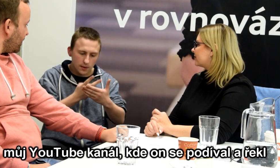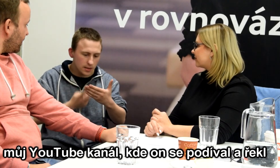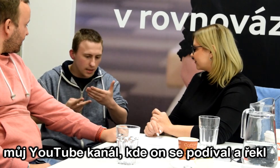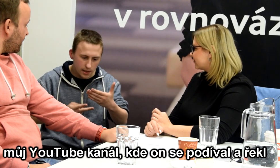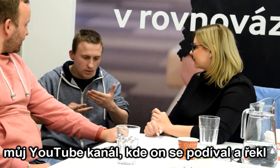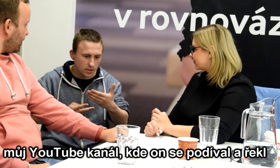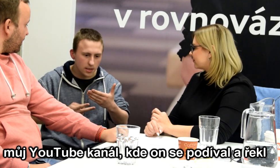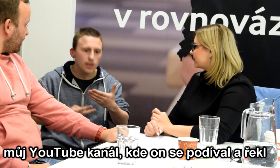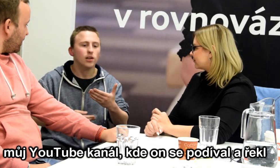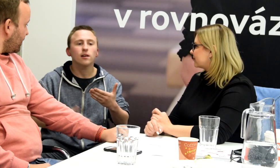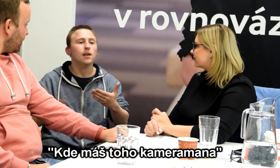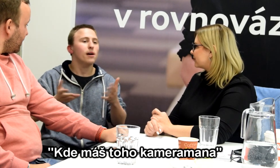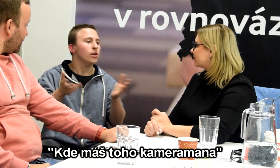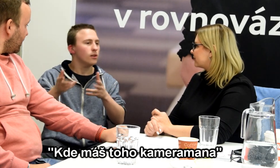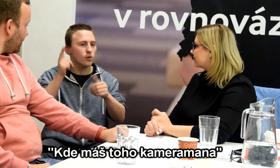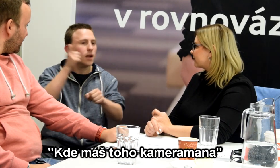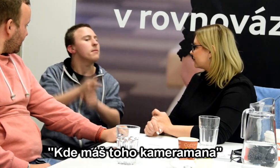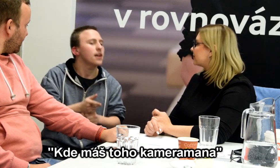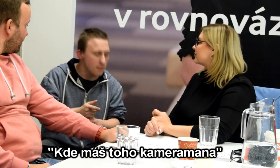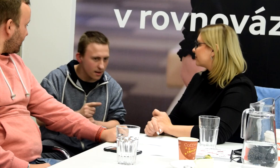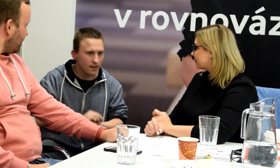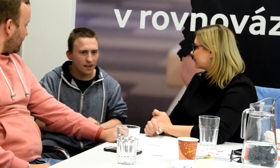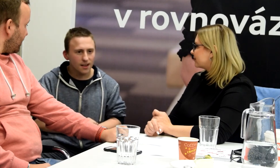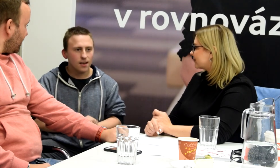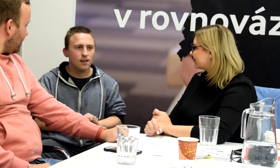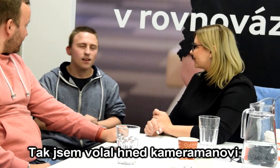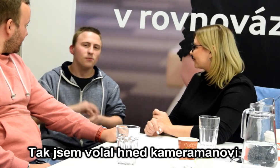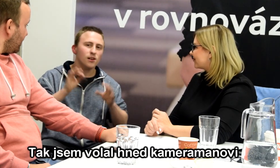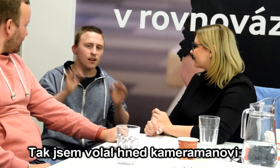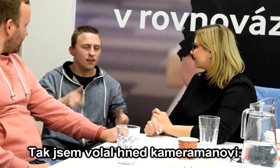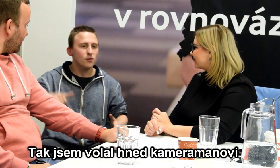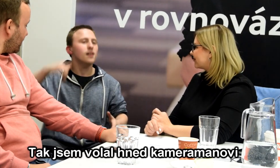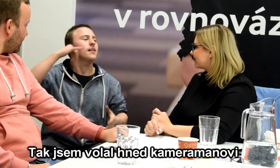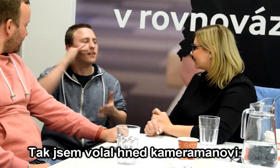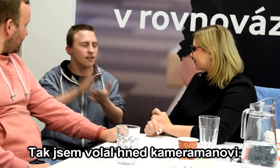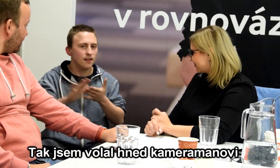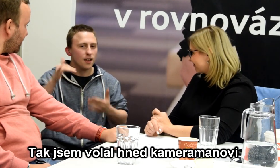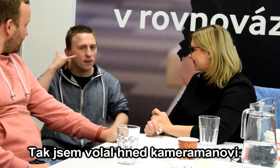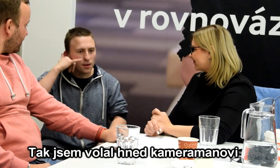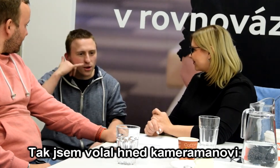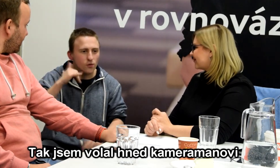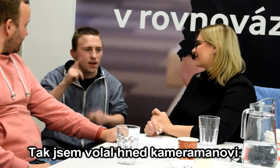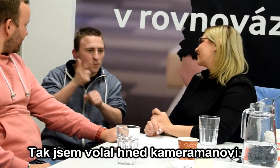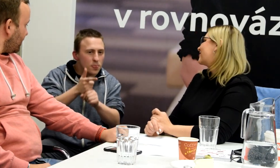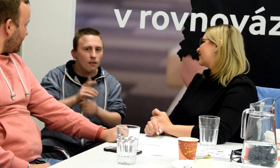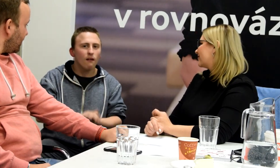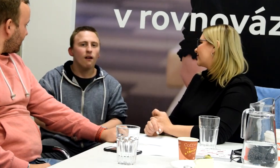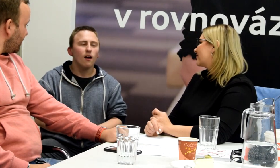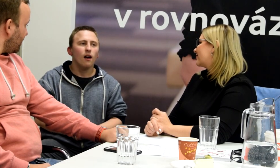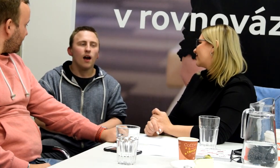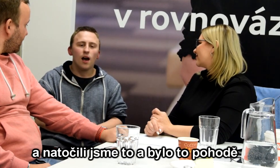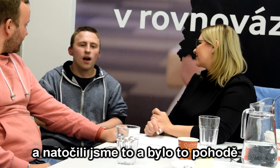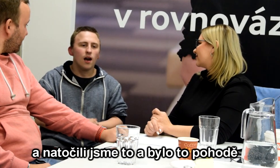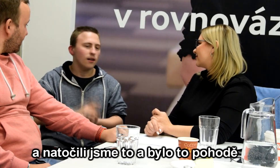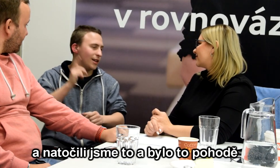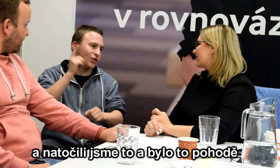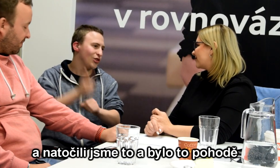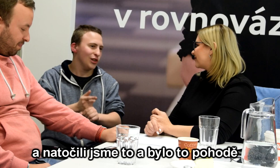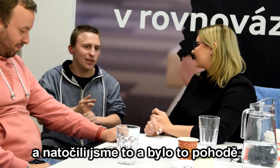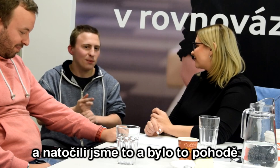se rychlosti a řekl, kde máš toho kameramana. Tak jsem volal hned kameramanovi a natočili jsme to